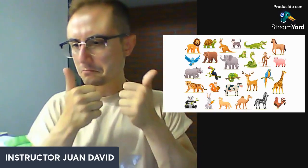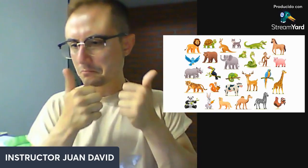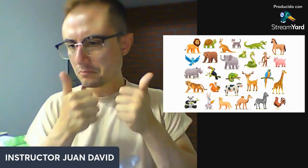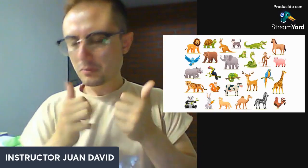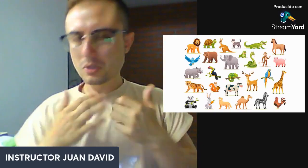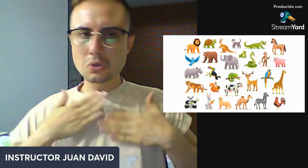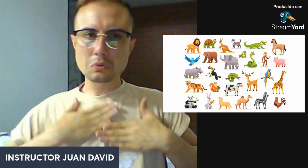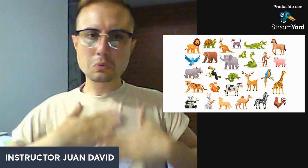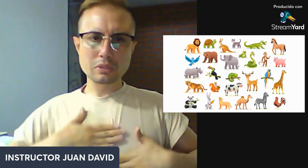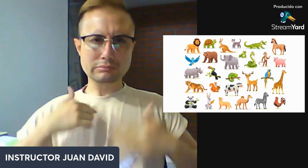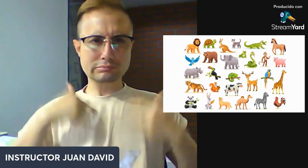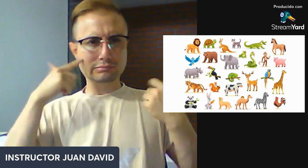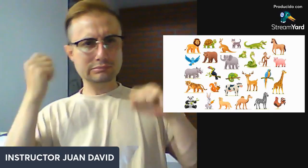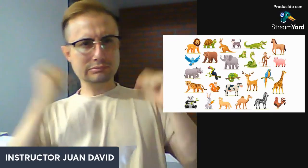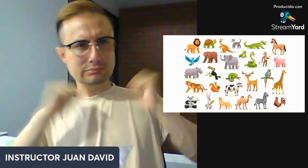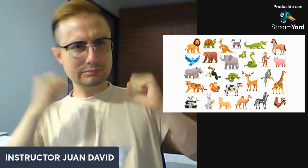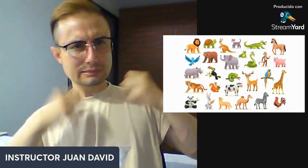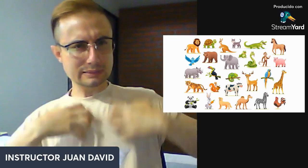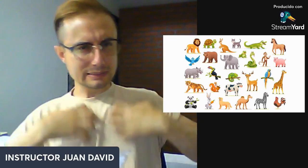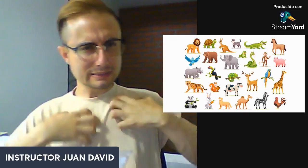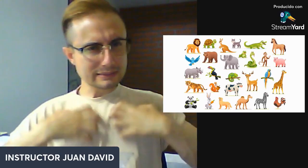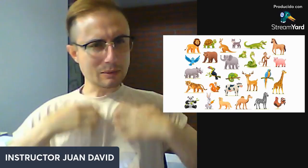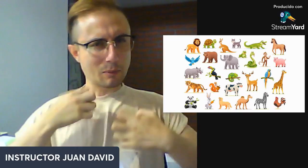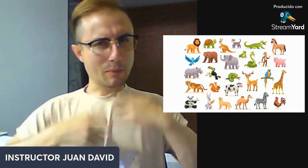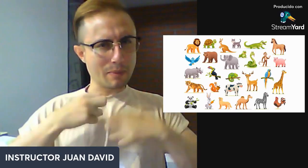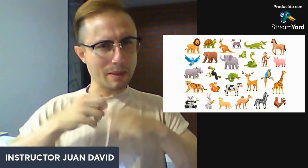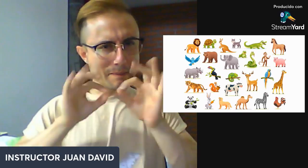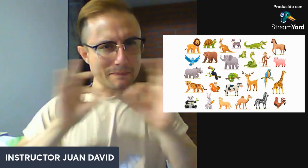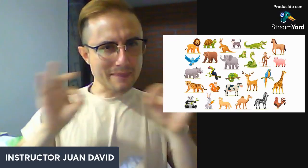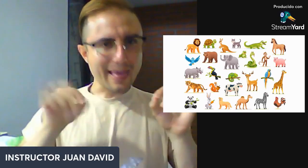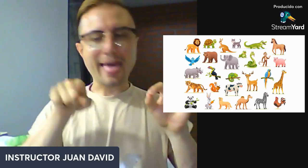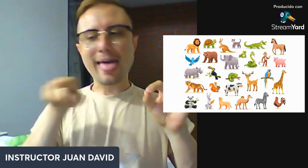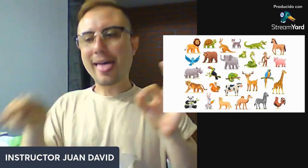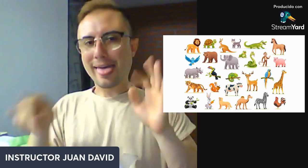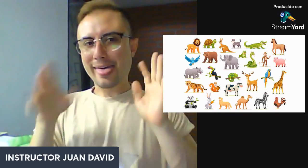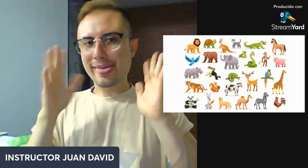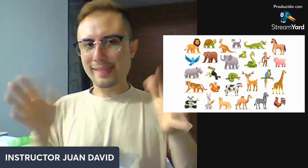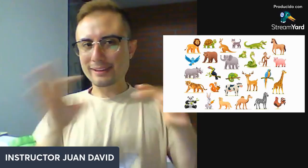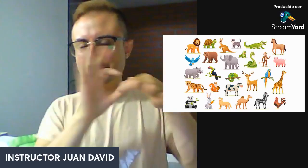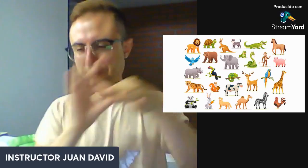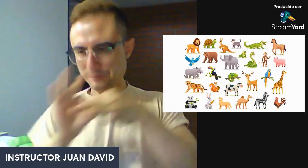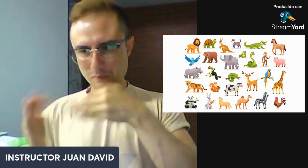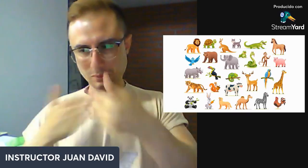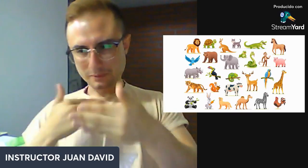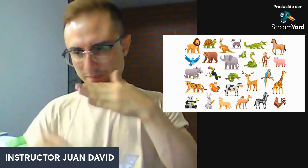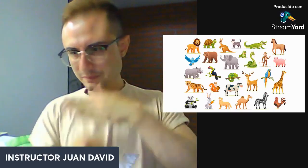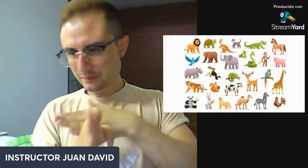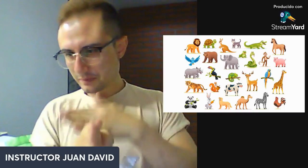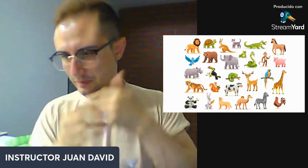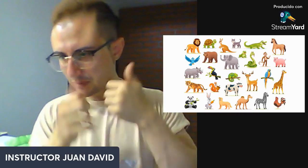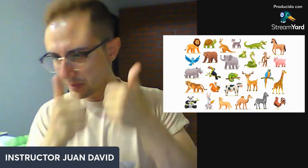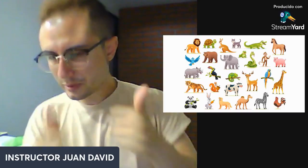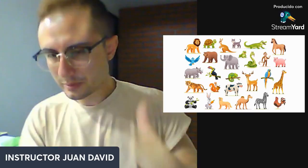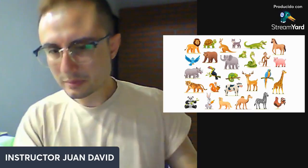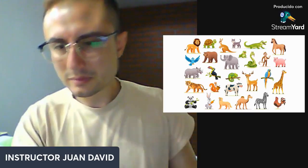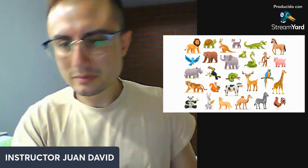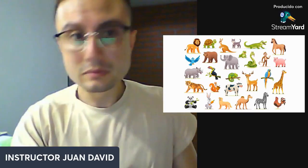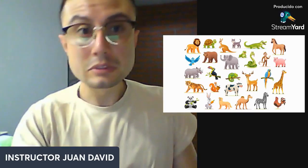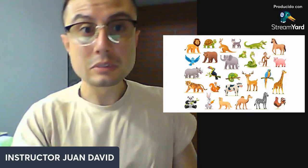Vale, entonces voy a seguir. Bueno, sí me calma un poco, me tranquiliza porque estaba preocupado e inquieto por